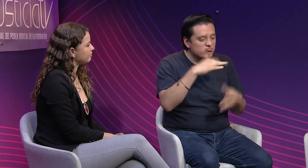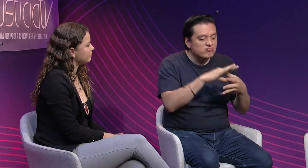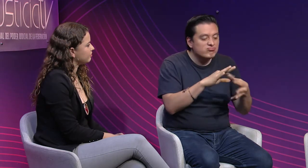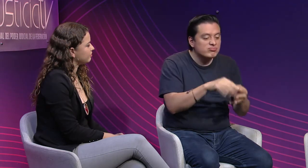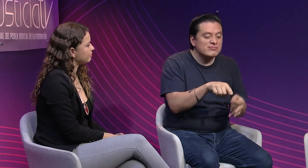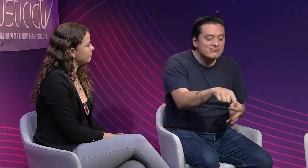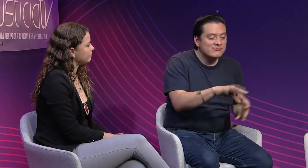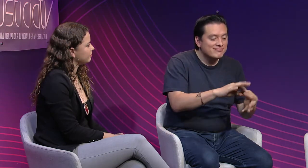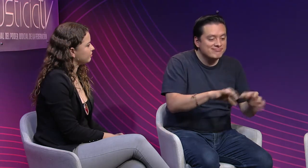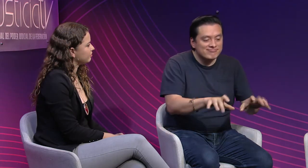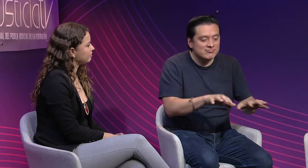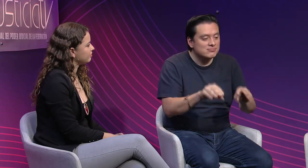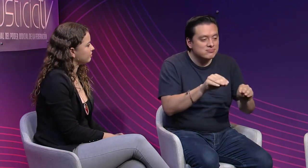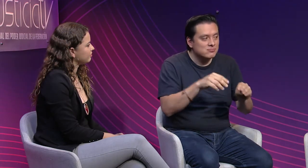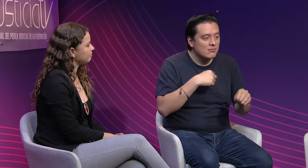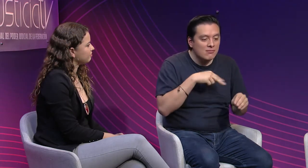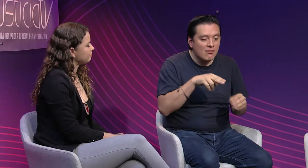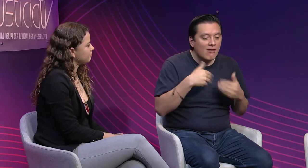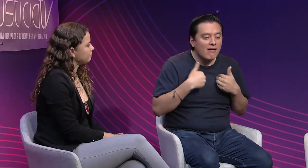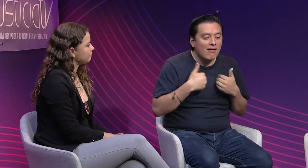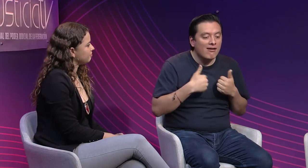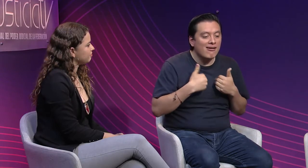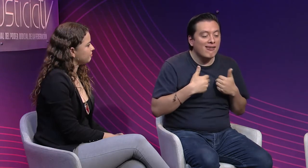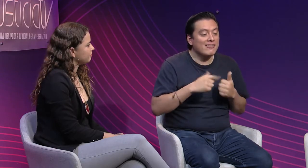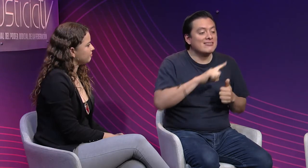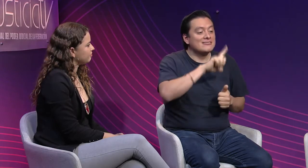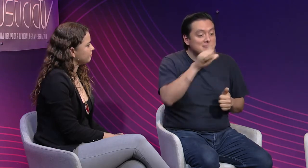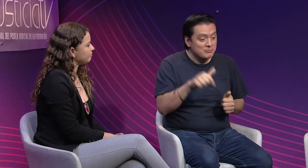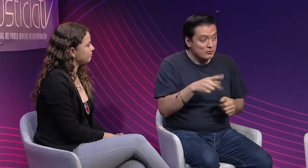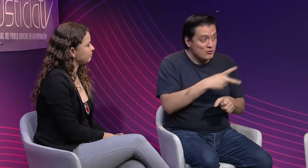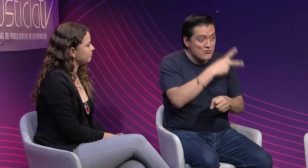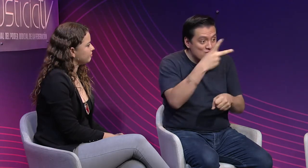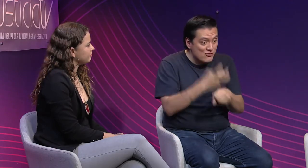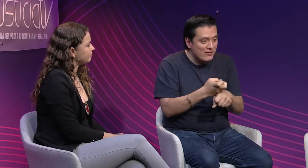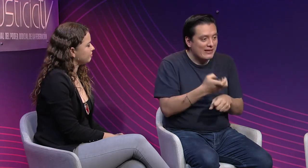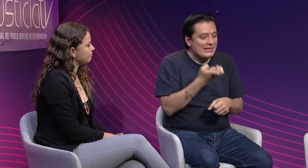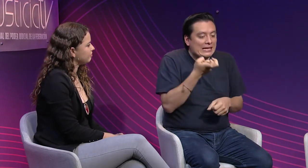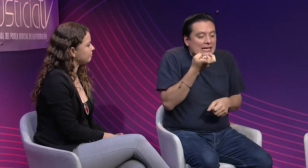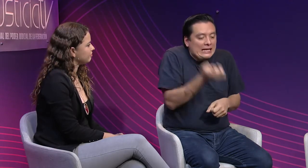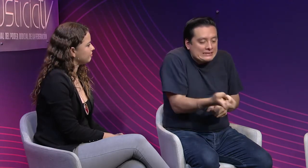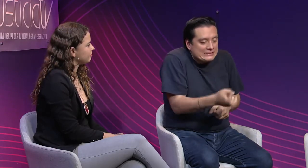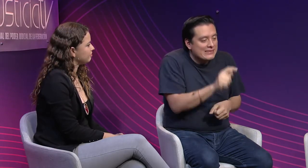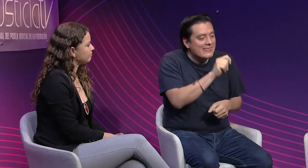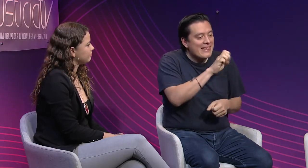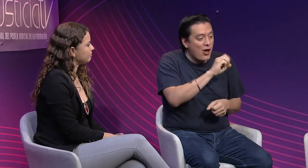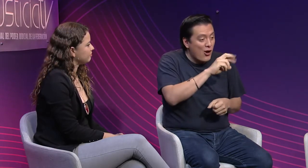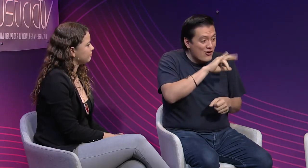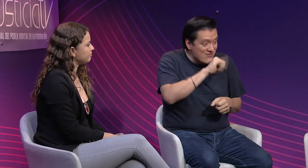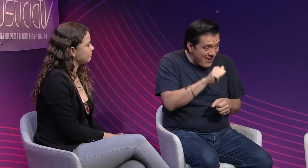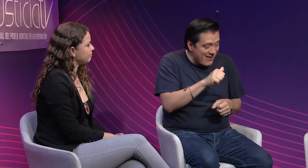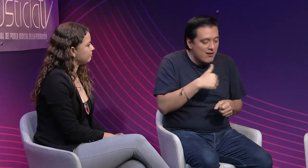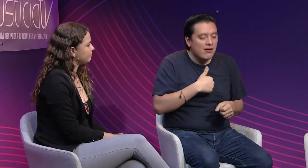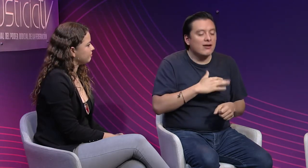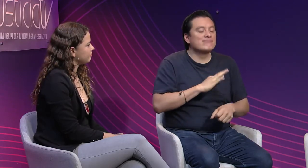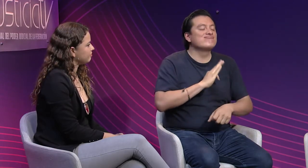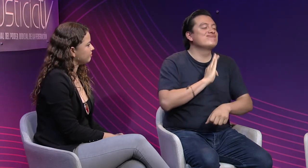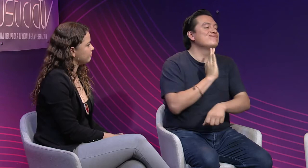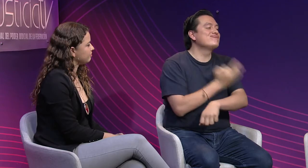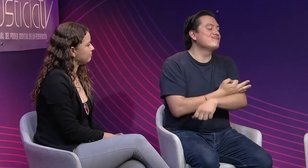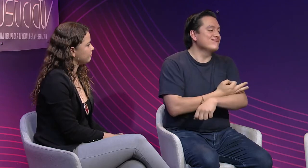las clases más prácticas, más tangibles. Se decía, mira, vente, siéntense en la computadora, van a hacer esto, van a hacer esto. Y después de que me había dado toda la